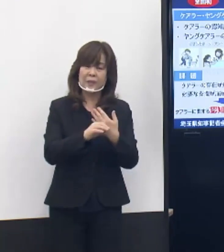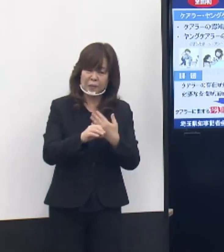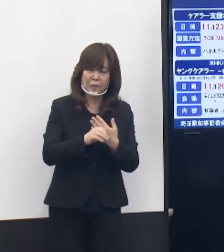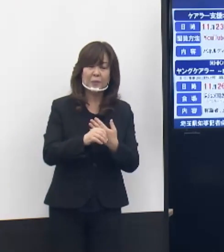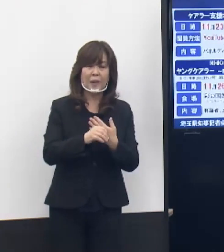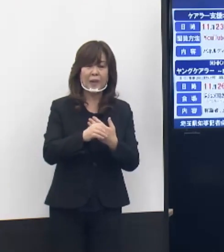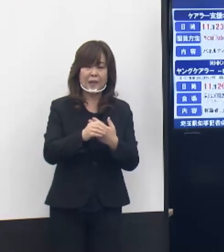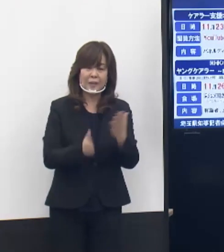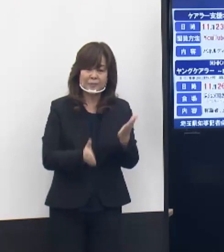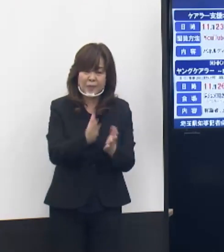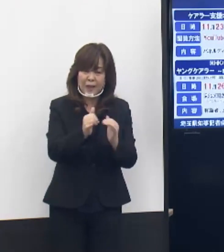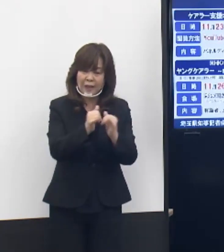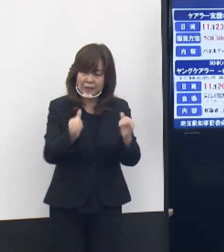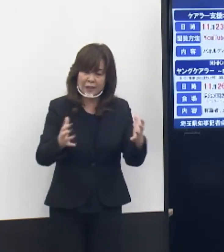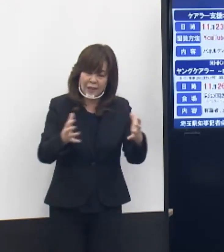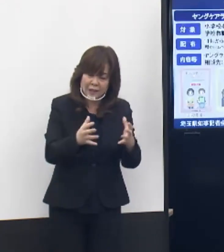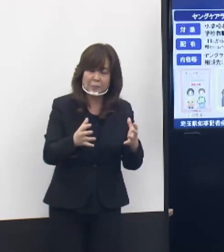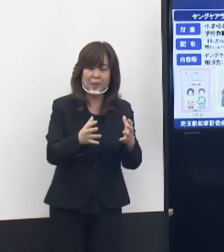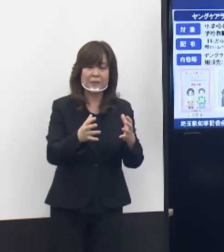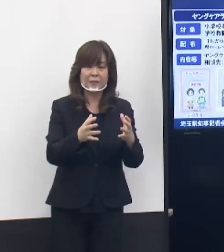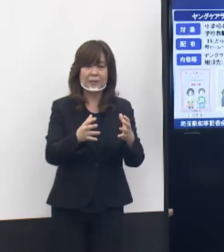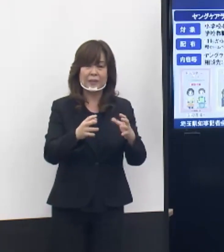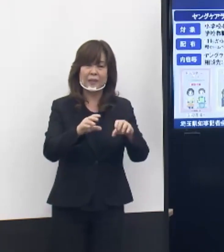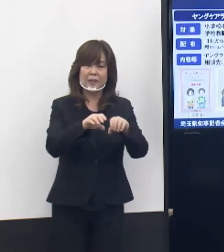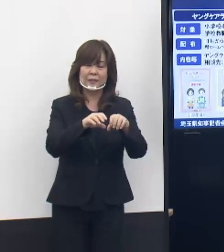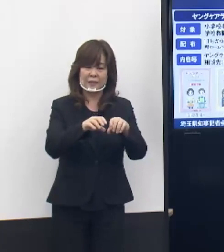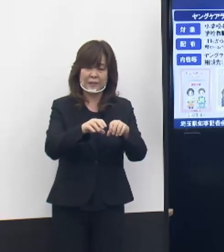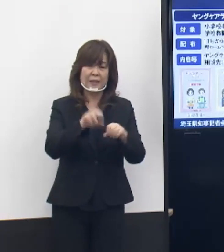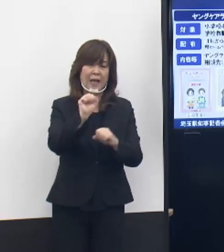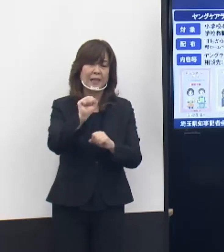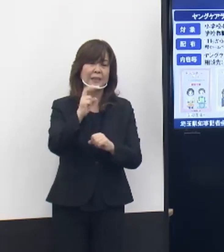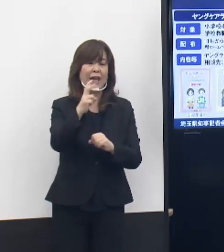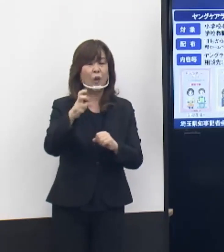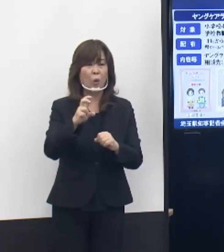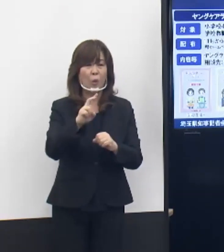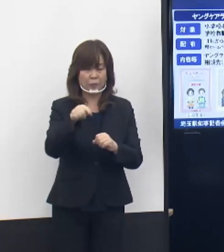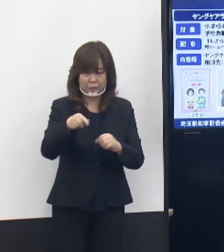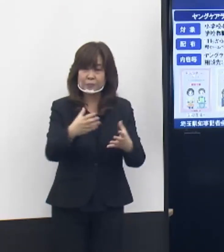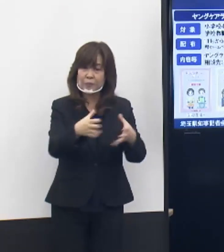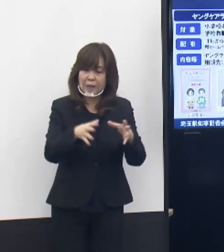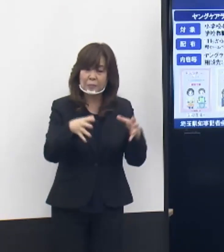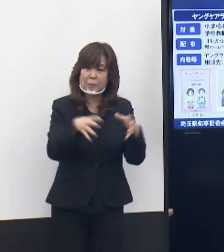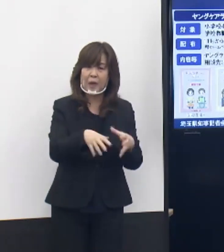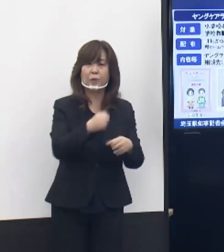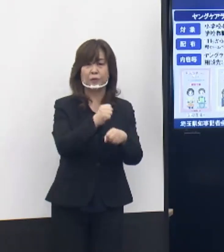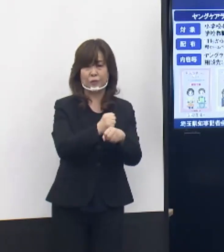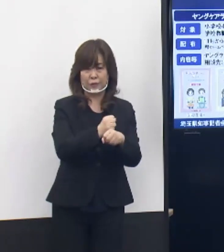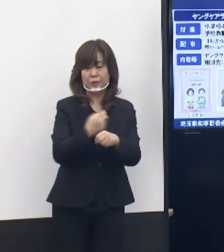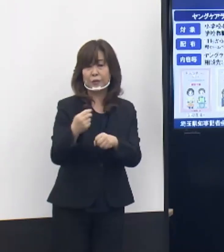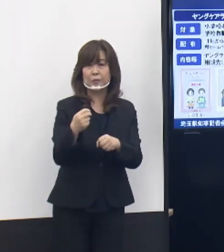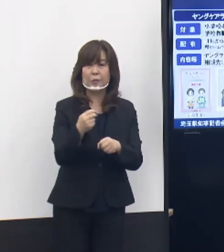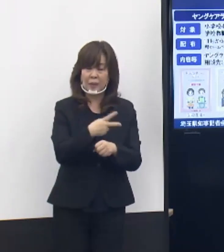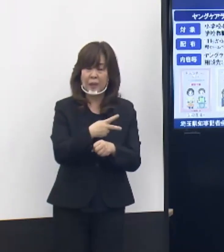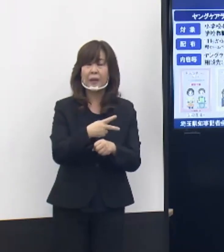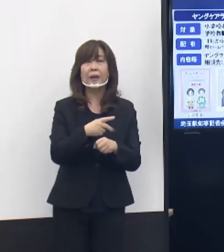ったことはもうお話したので、ちょっとそこは置いといてですね、これらだけではなくて、それプラス例えば